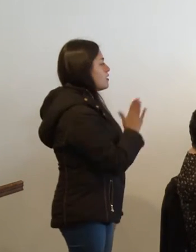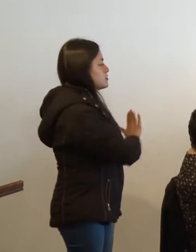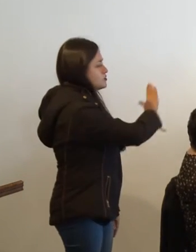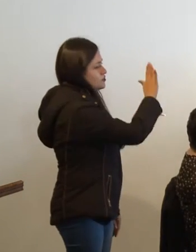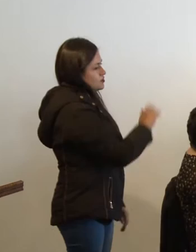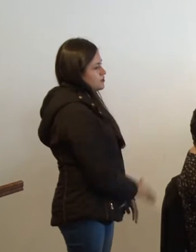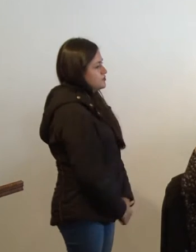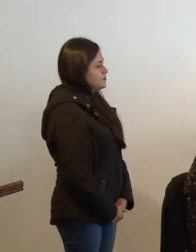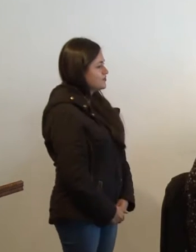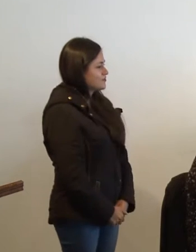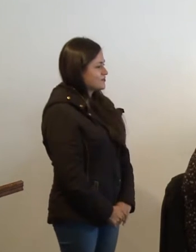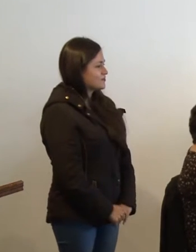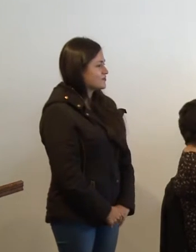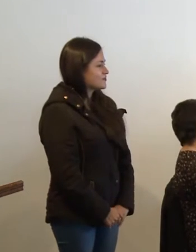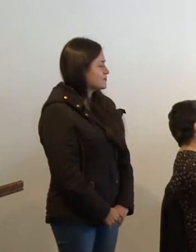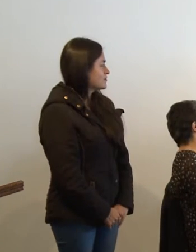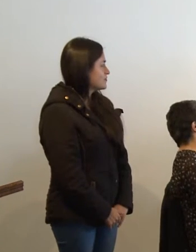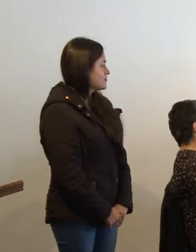Gracias. Bueno,